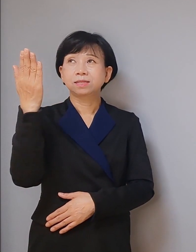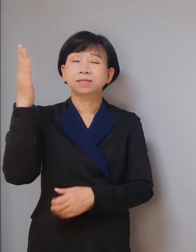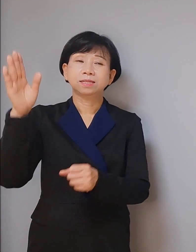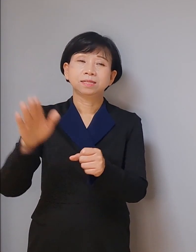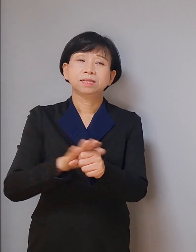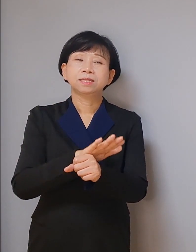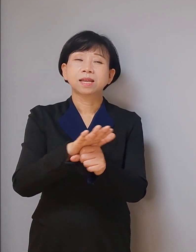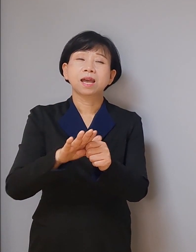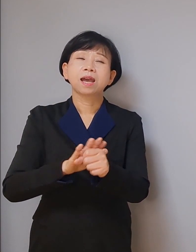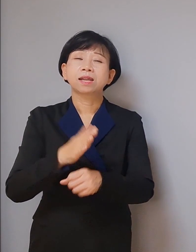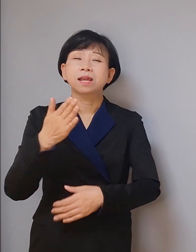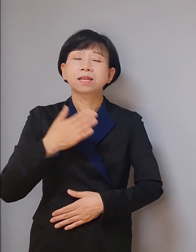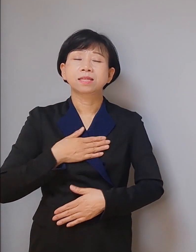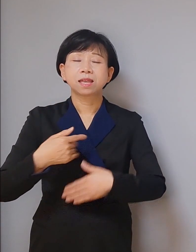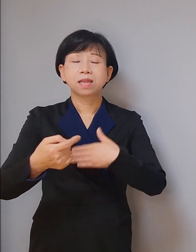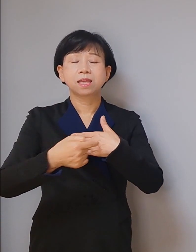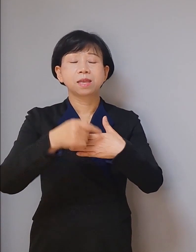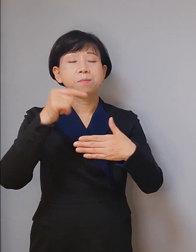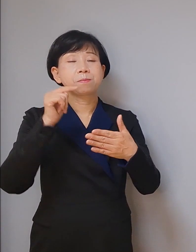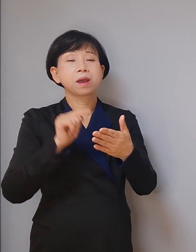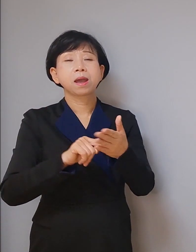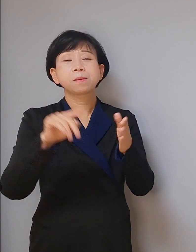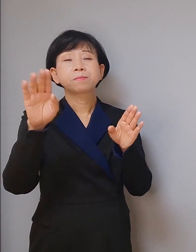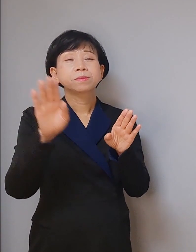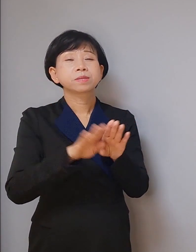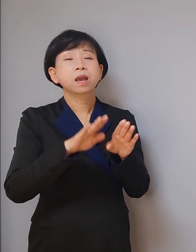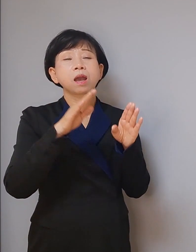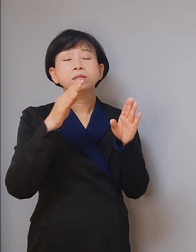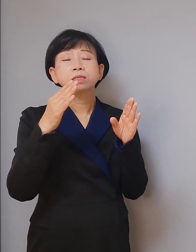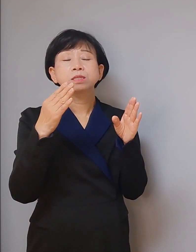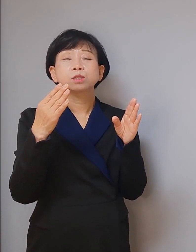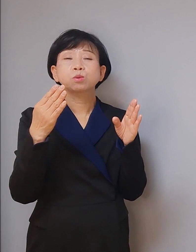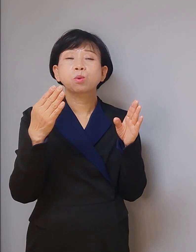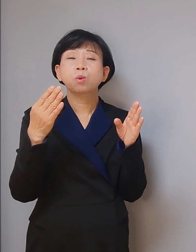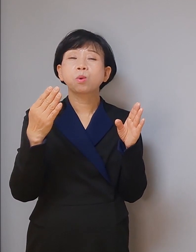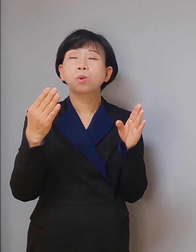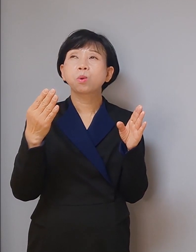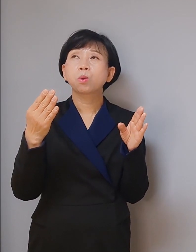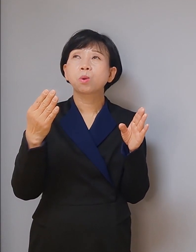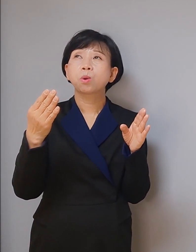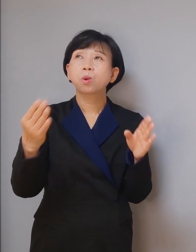못하네. 그 사랑 내 맘